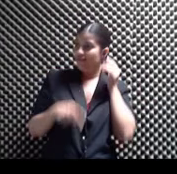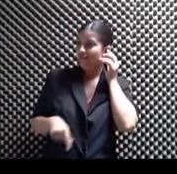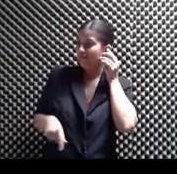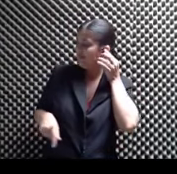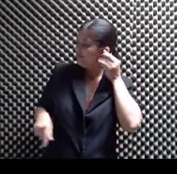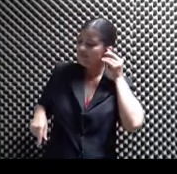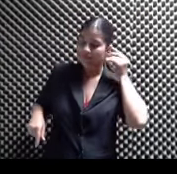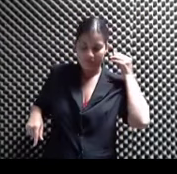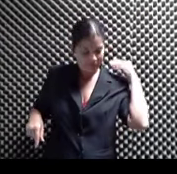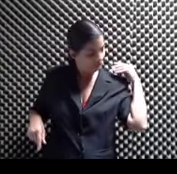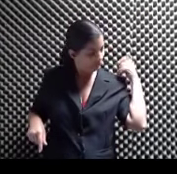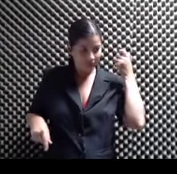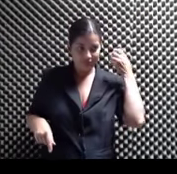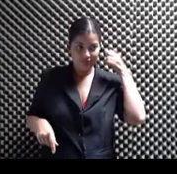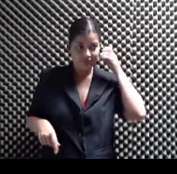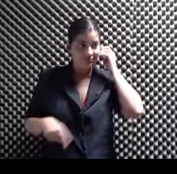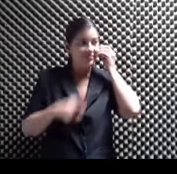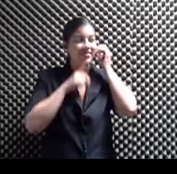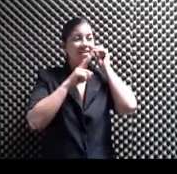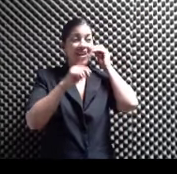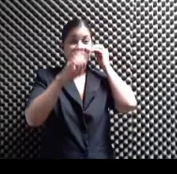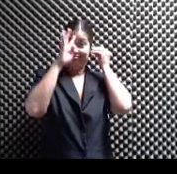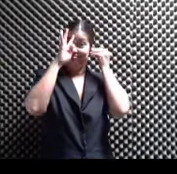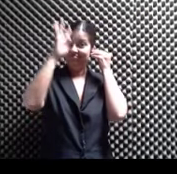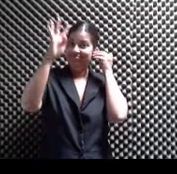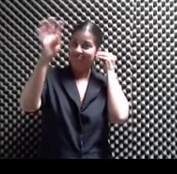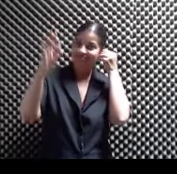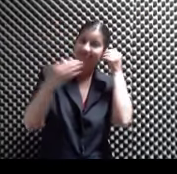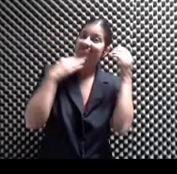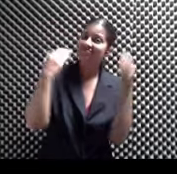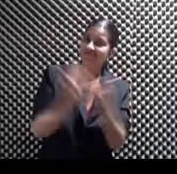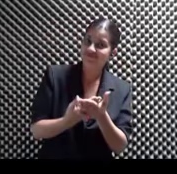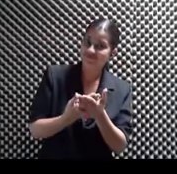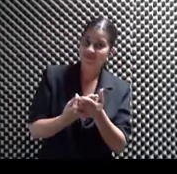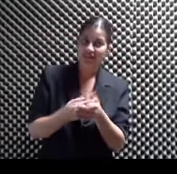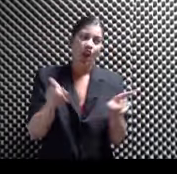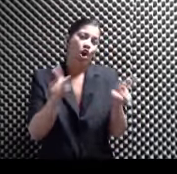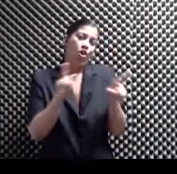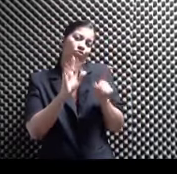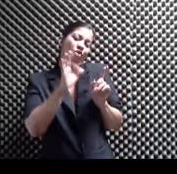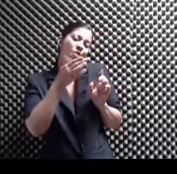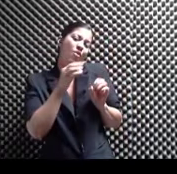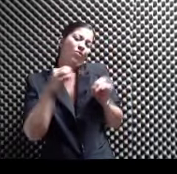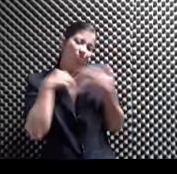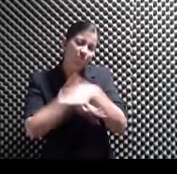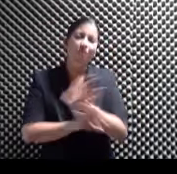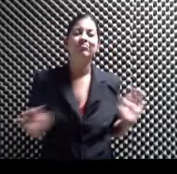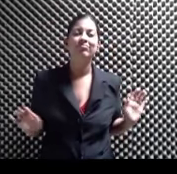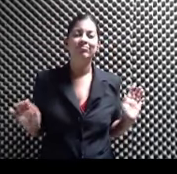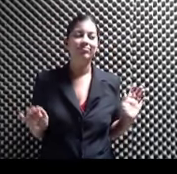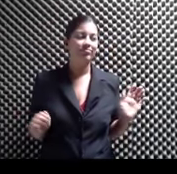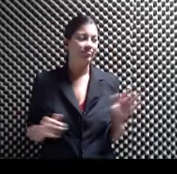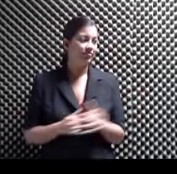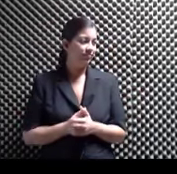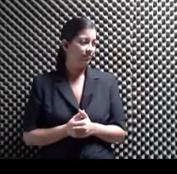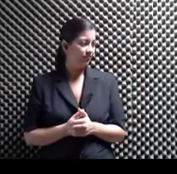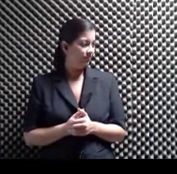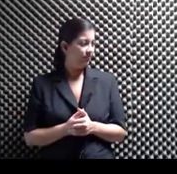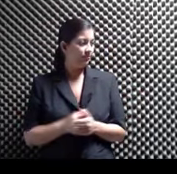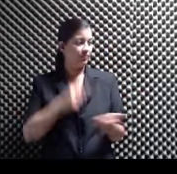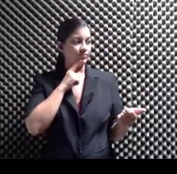mí me huele que yo cuando vaya... Inventos que están chévere. Sigue mirando para arriba, allá los catwalks. Allá. Exacto.